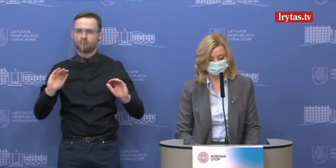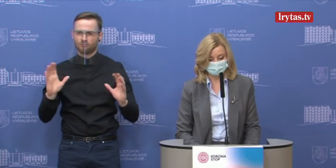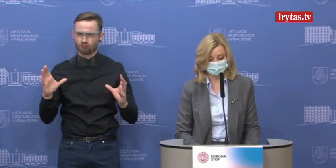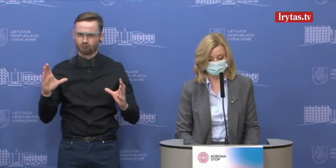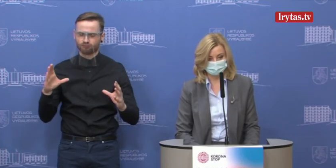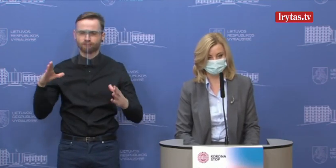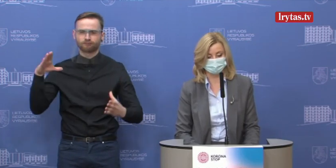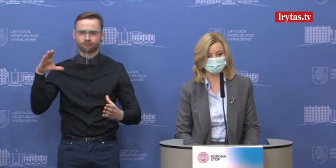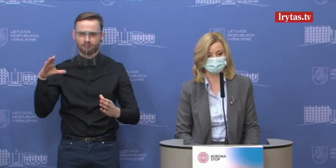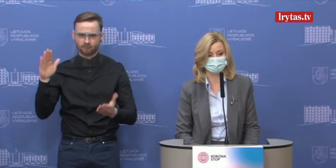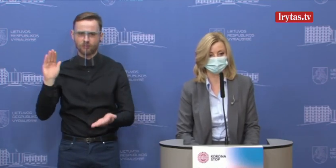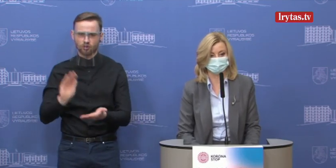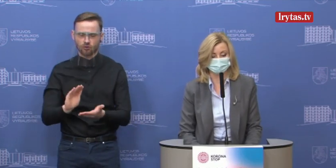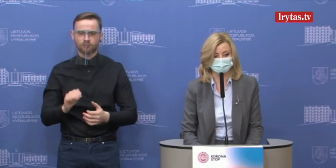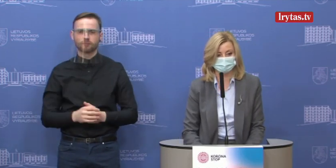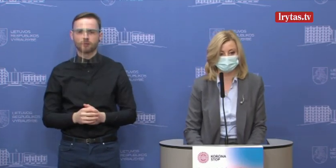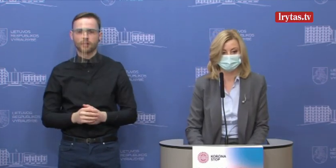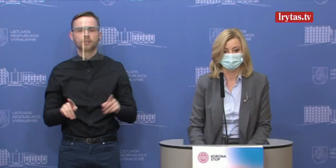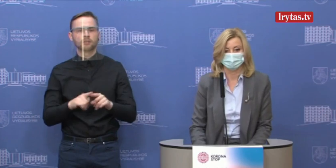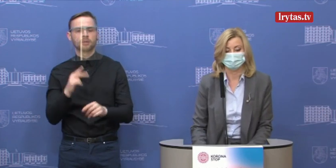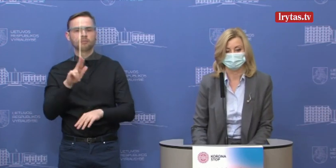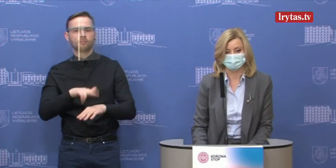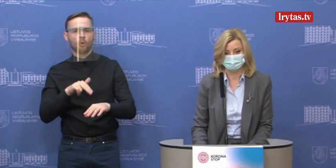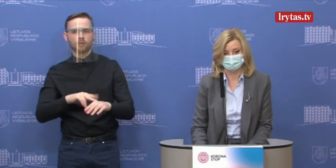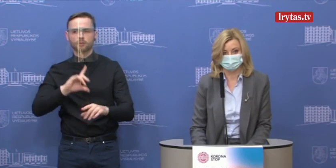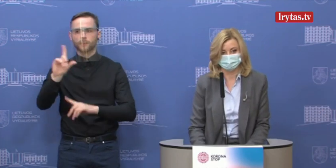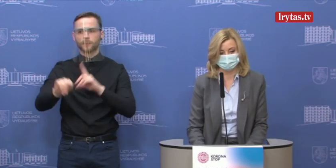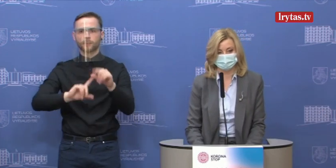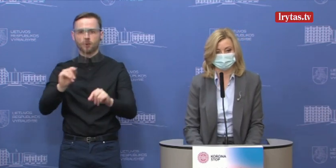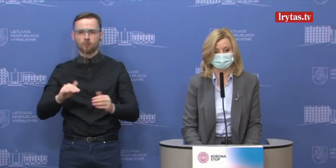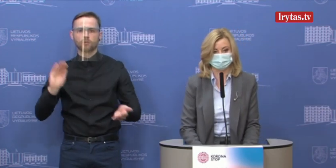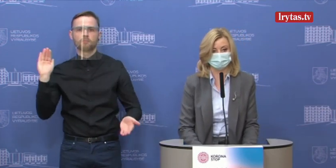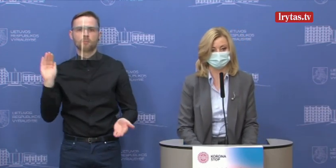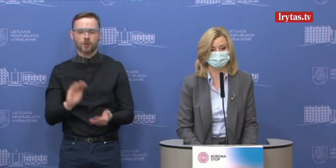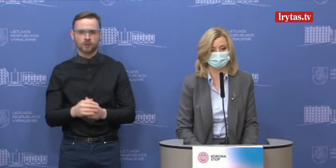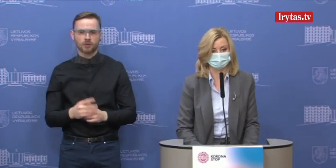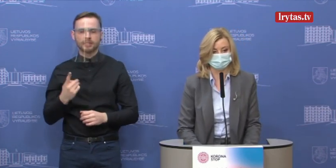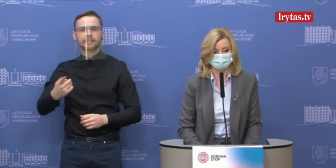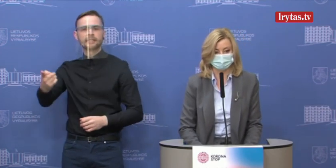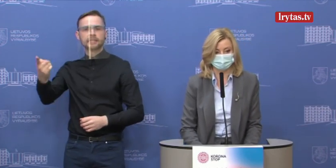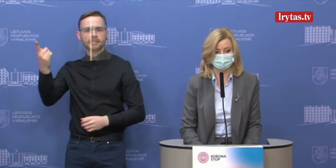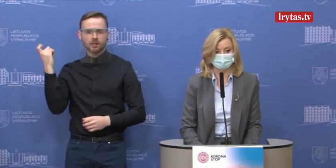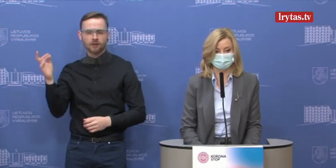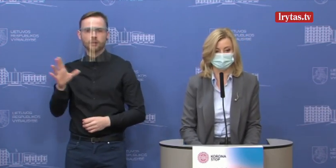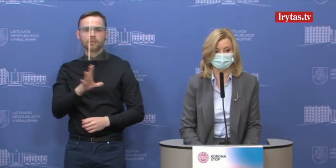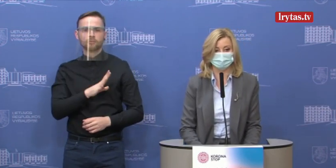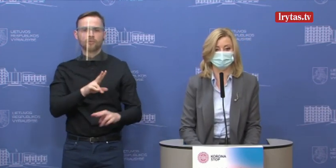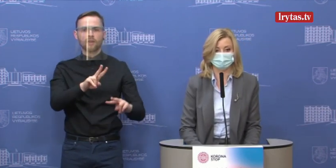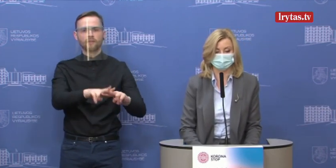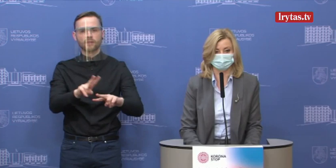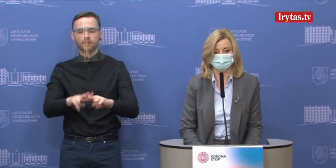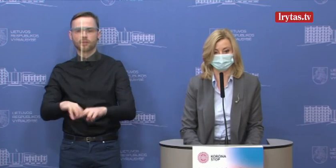patruliai bus visose teritorijose, taip pat kaip ir praeitą savaitgalį kurortinės vietovės